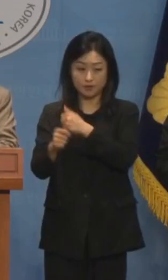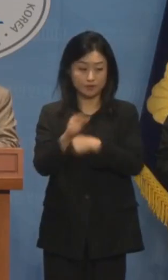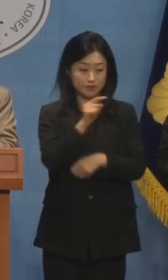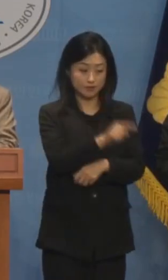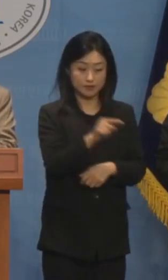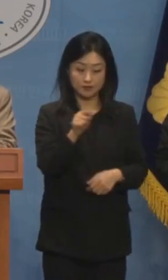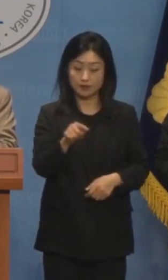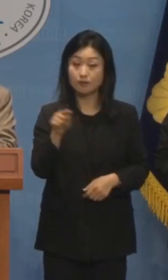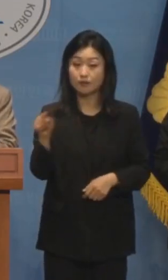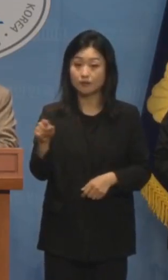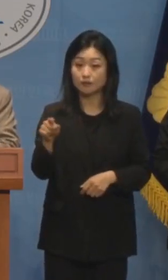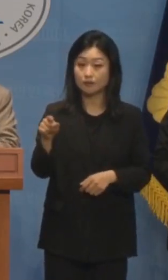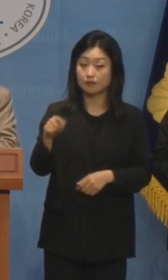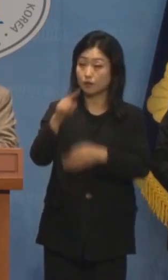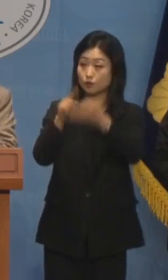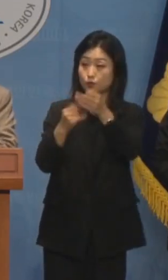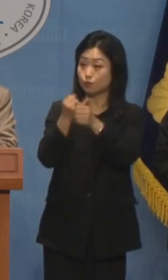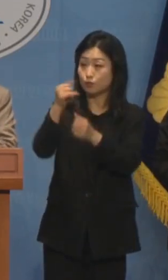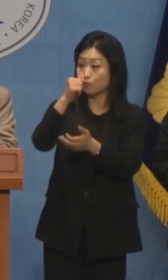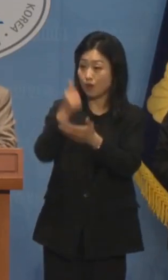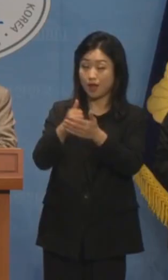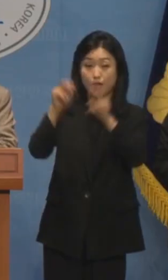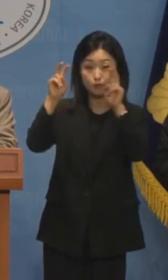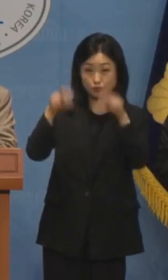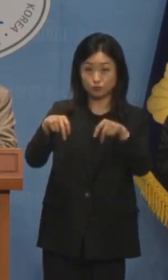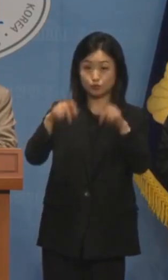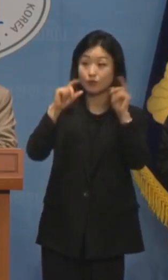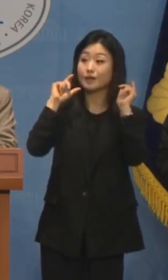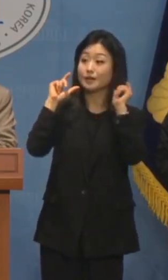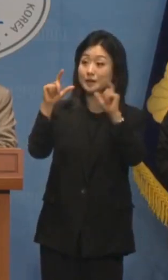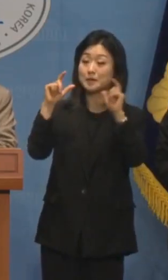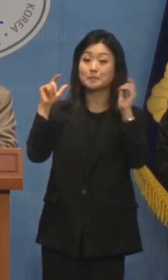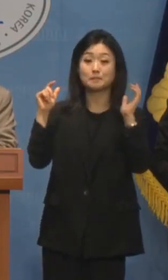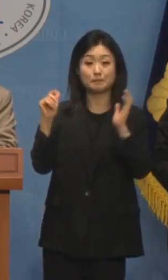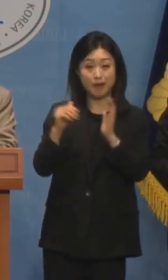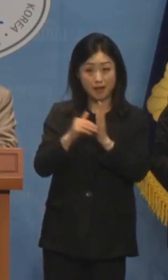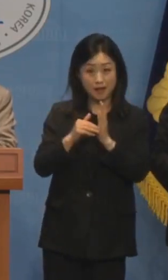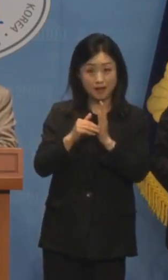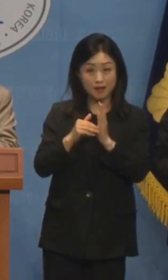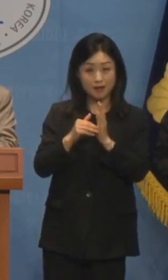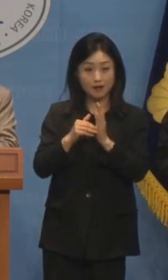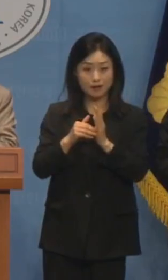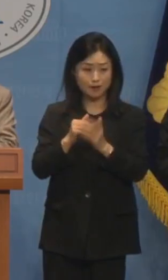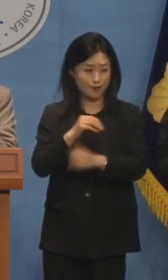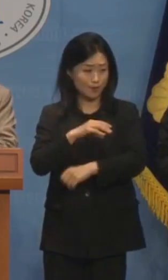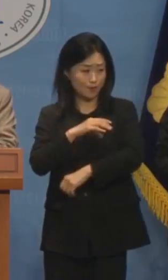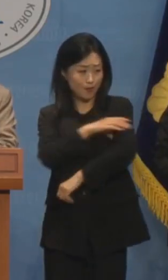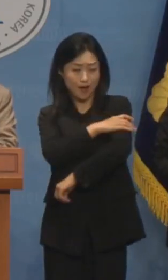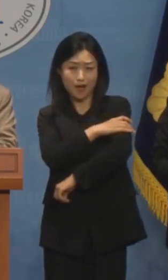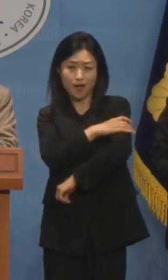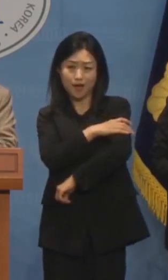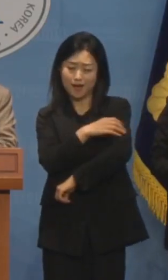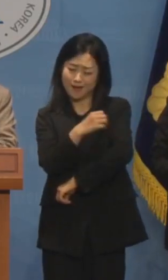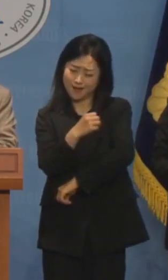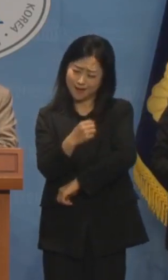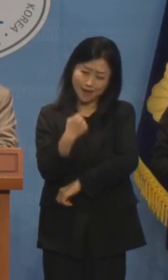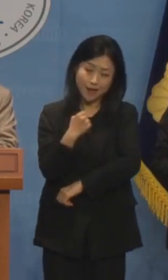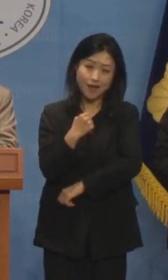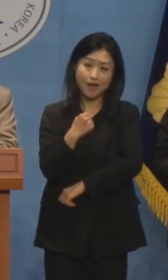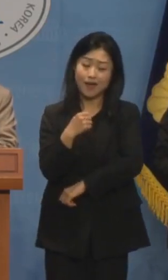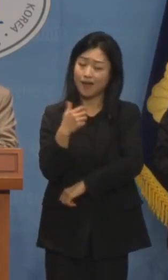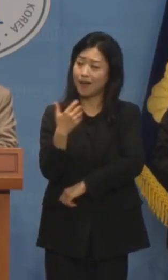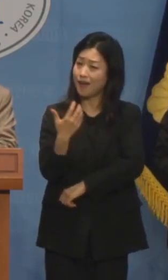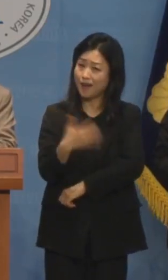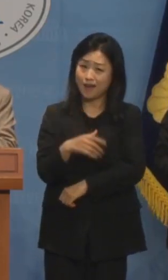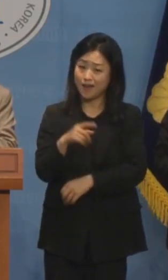수사심의위원회는 혐의 없음으로 종결을 했다고 하는 것은 이 권력을 가진 김건희,